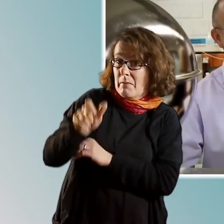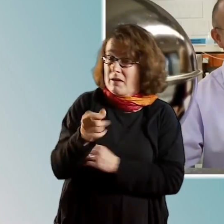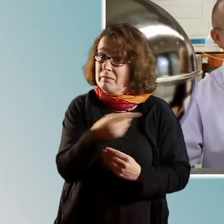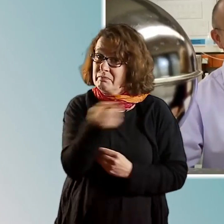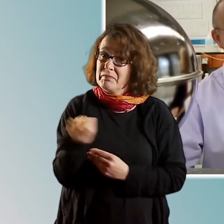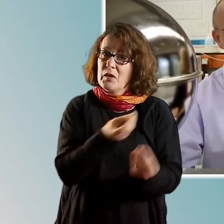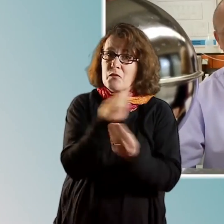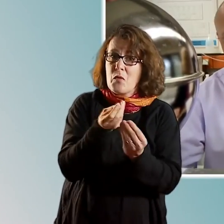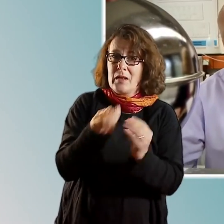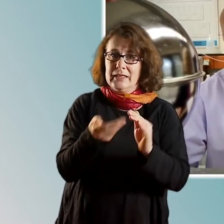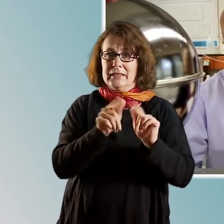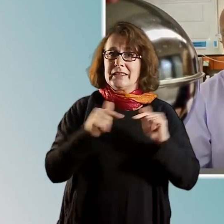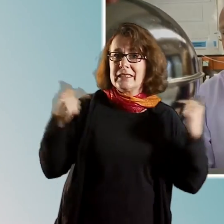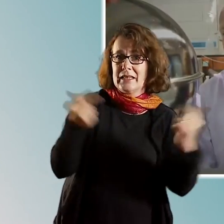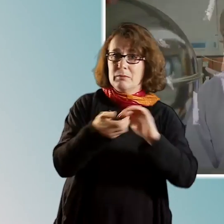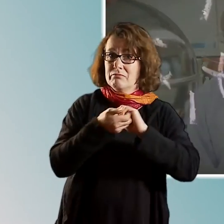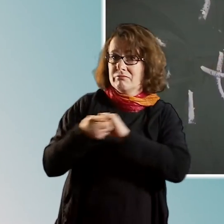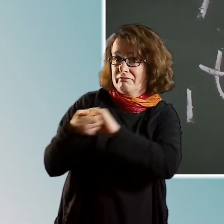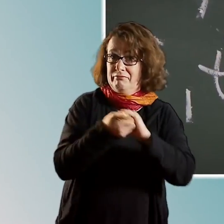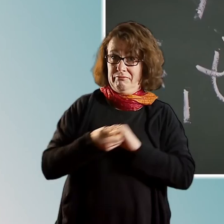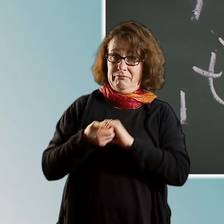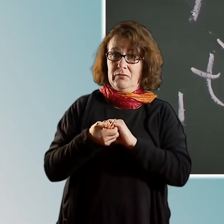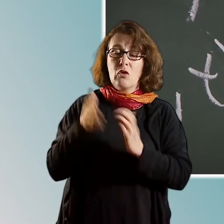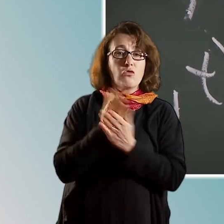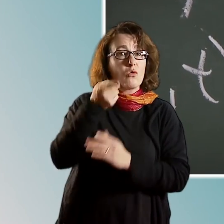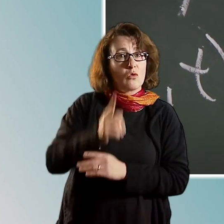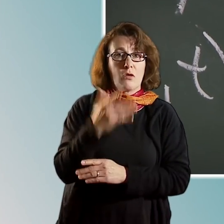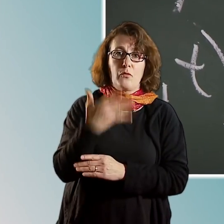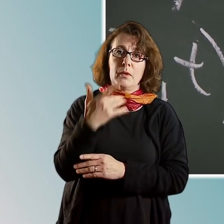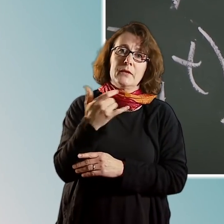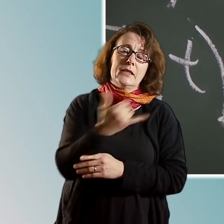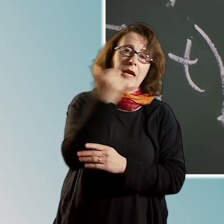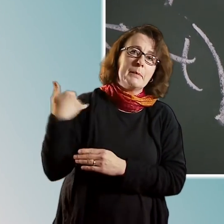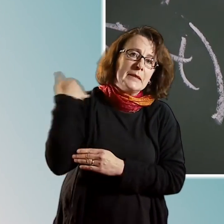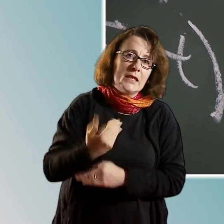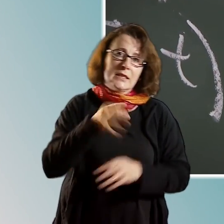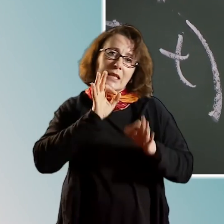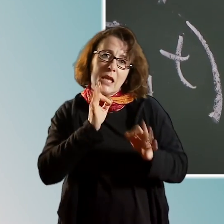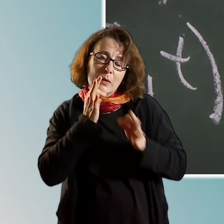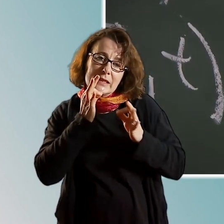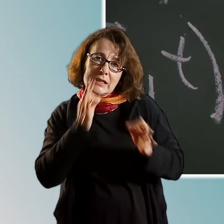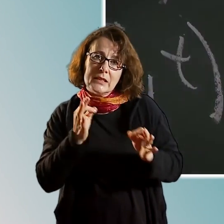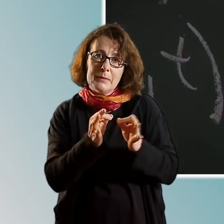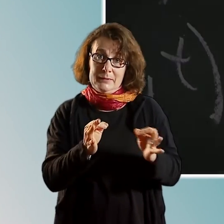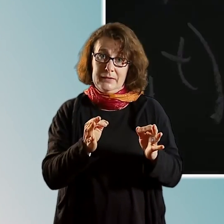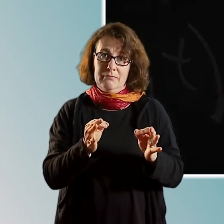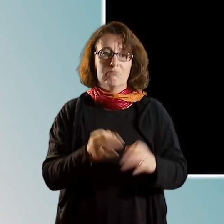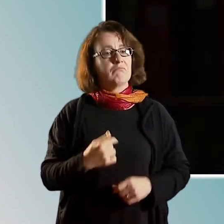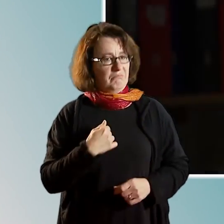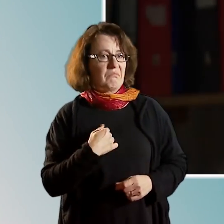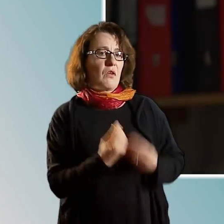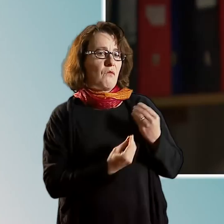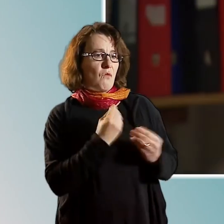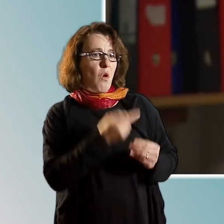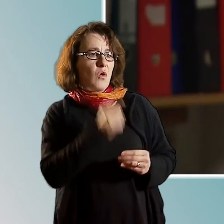sich als ein Team, das sich seit 125 Jahren der Genauigkeit verschrieben hat. Ich spüre die 125